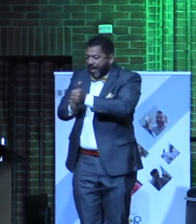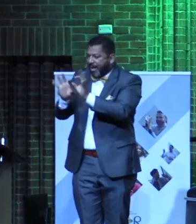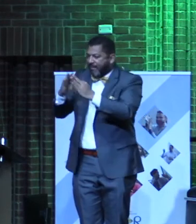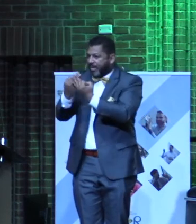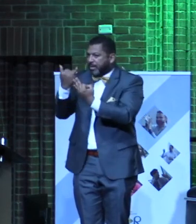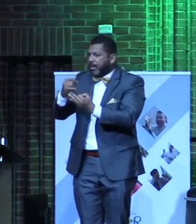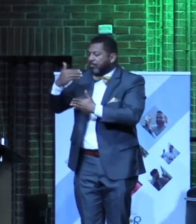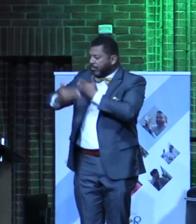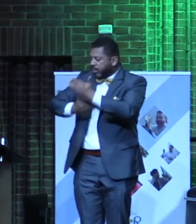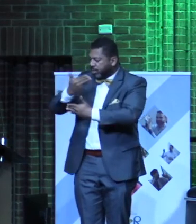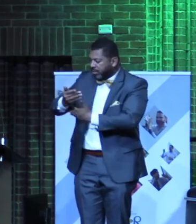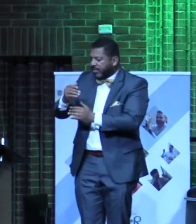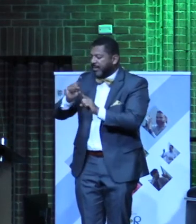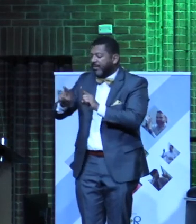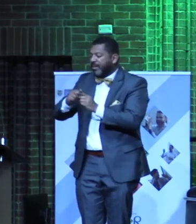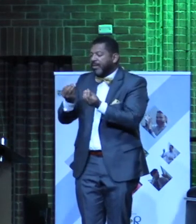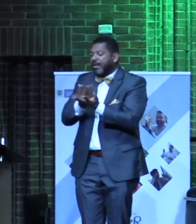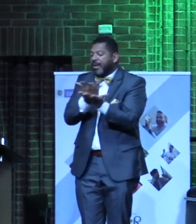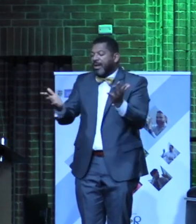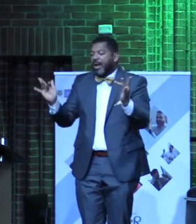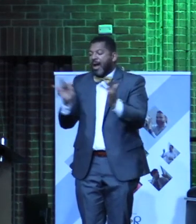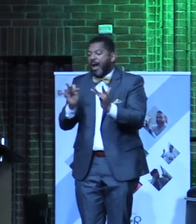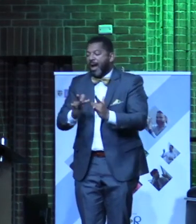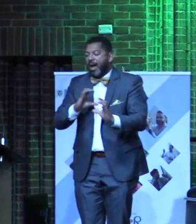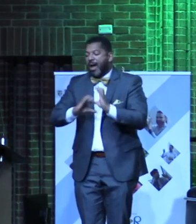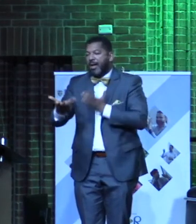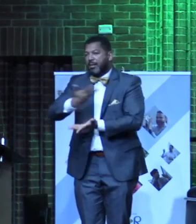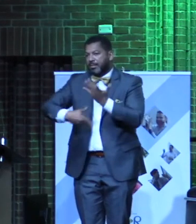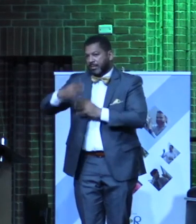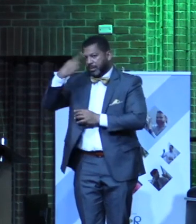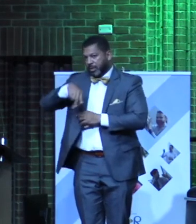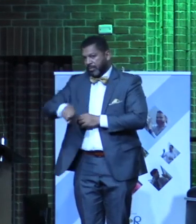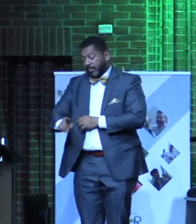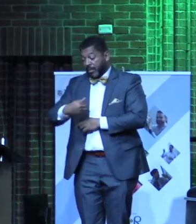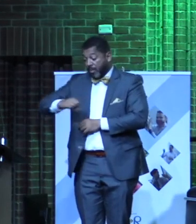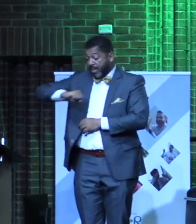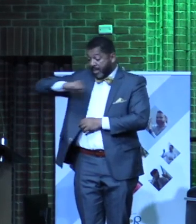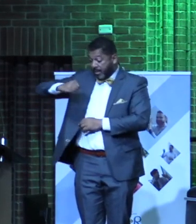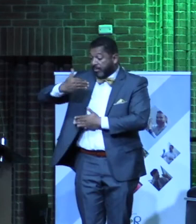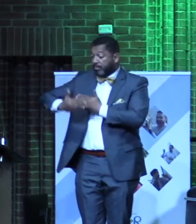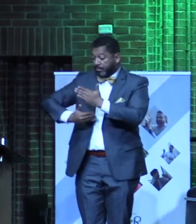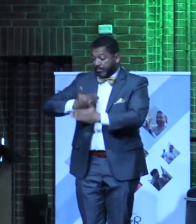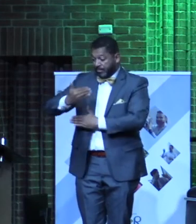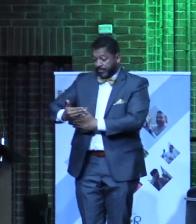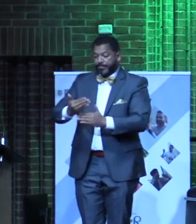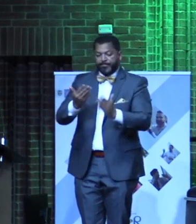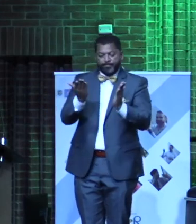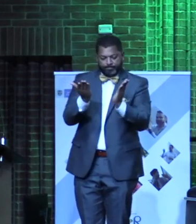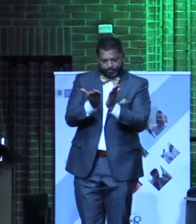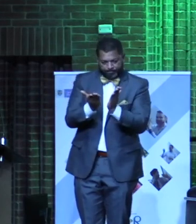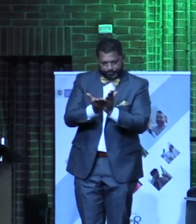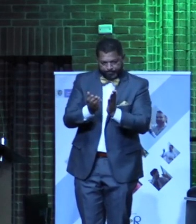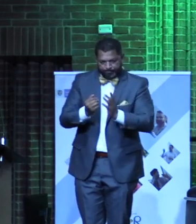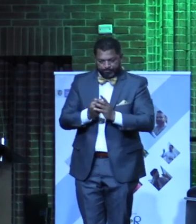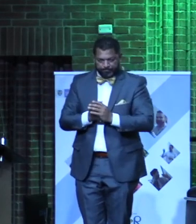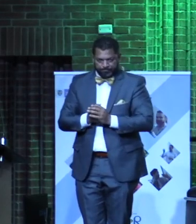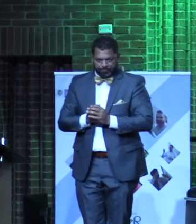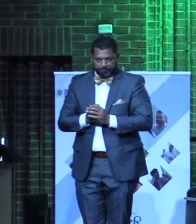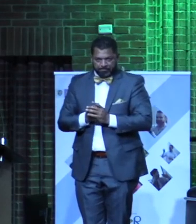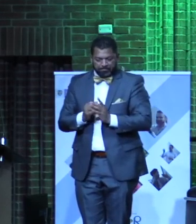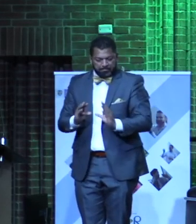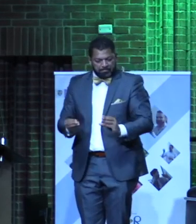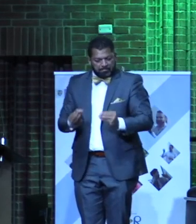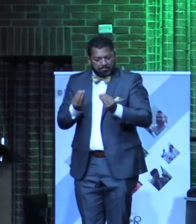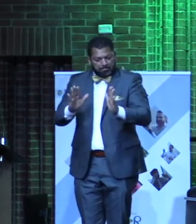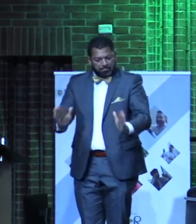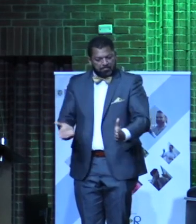opciones comunicativas que pueden tener y comenzar esta trayectoria de derechos de la mano con educación. Contribuir